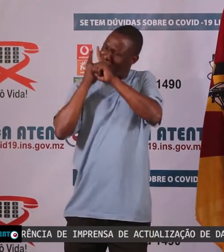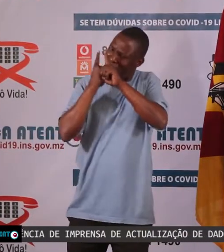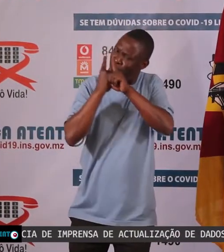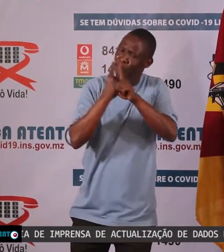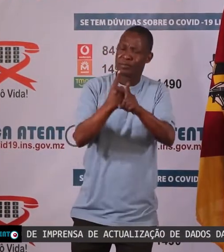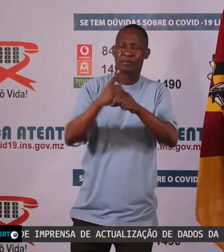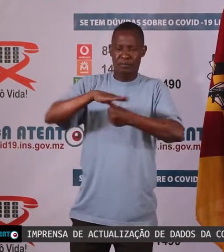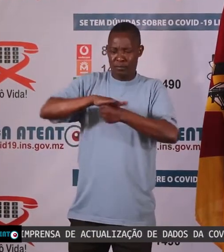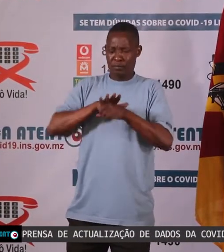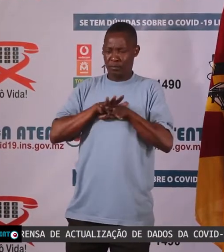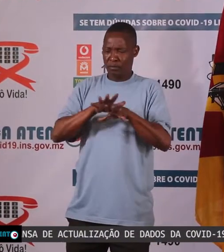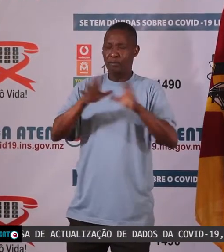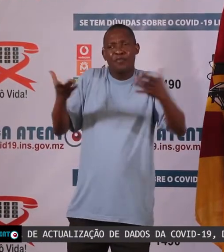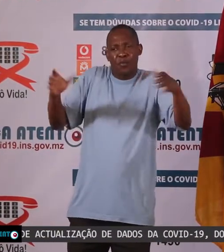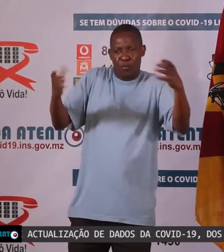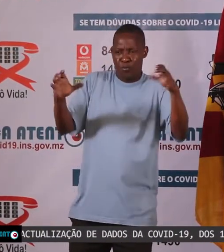pandemia.